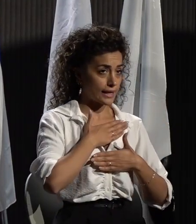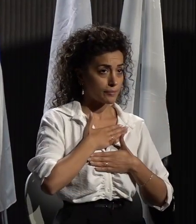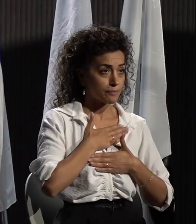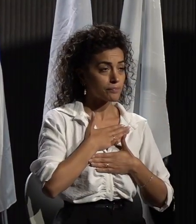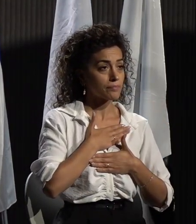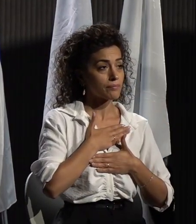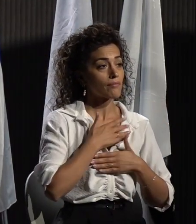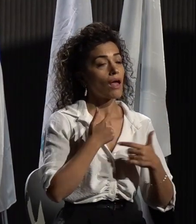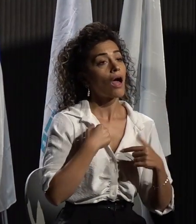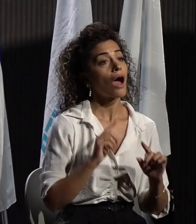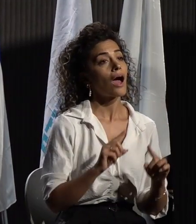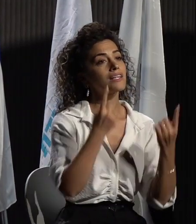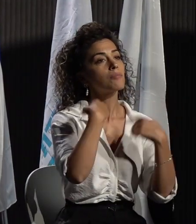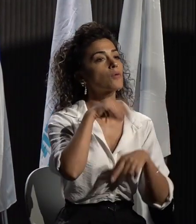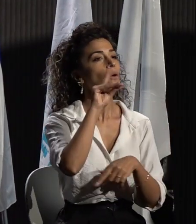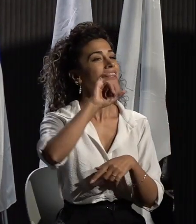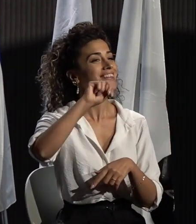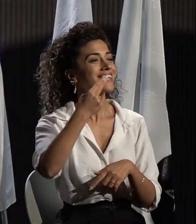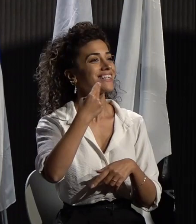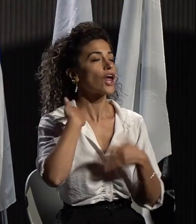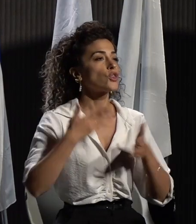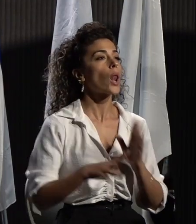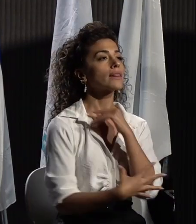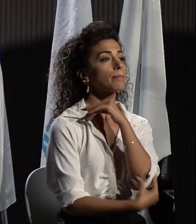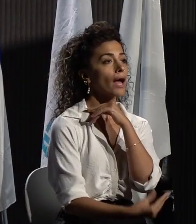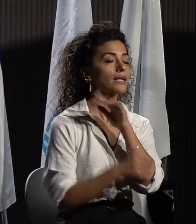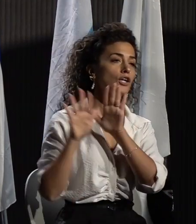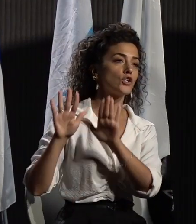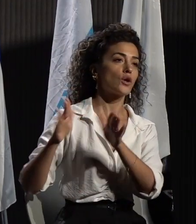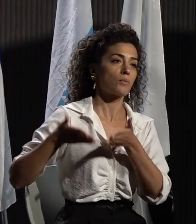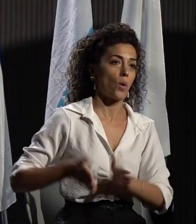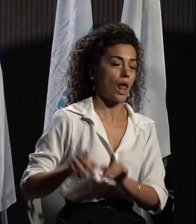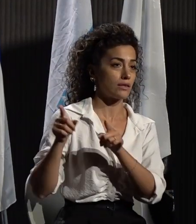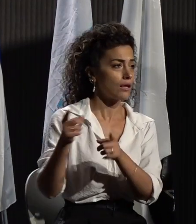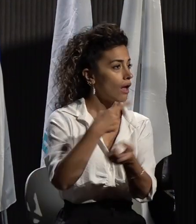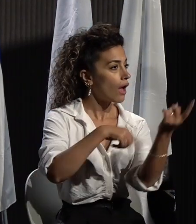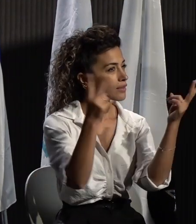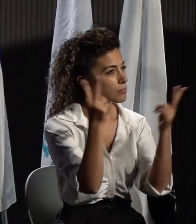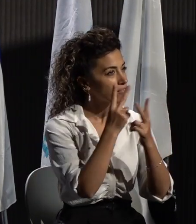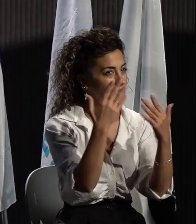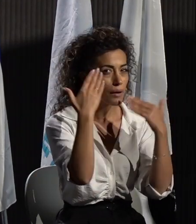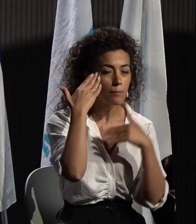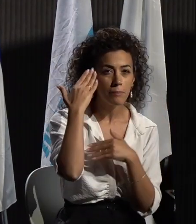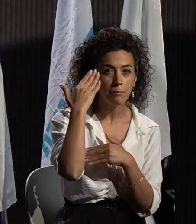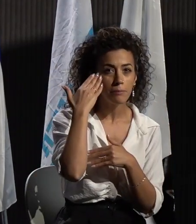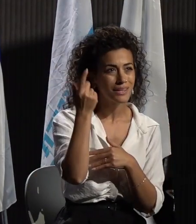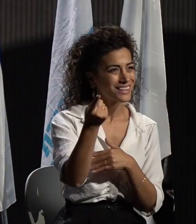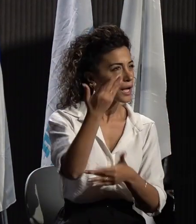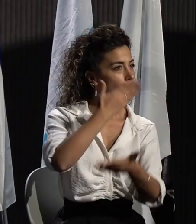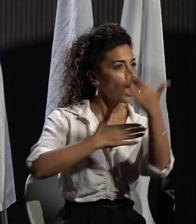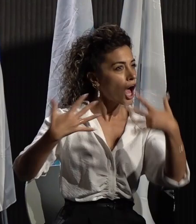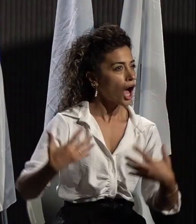אני במקור דינה מארגנטינה. שם נולדתי. אתם בוודאי מכירים את חלקם של